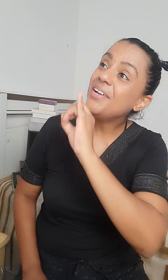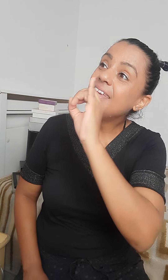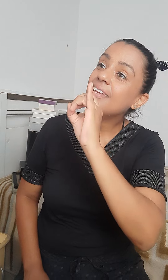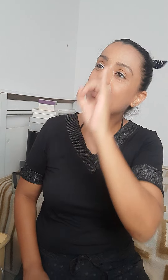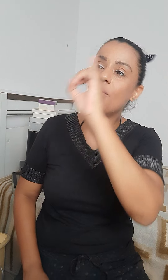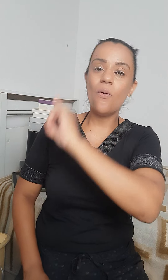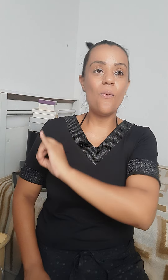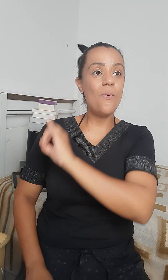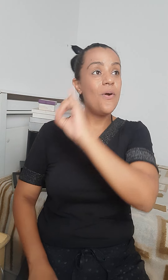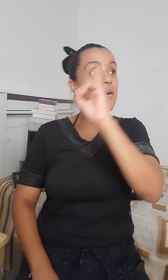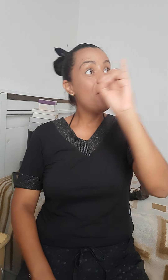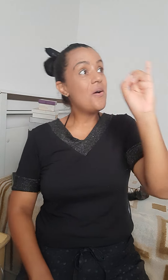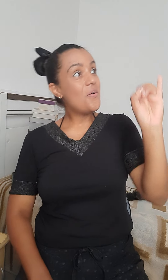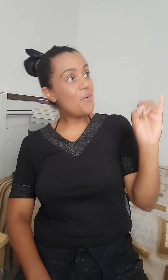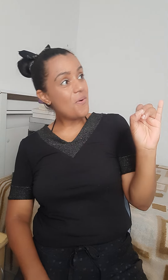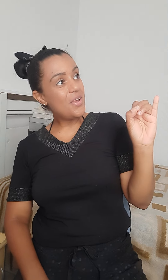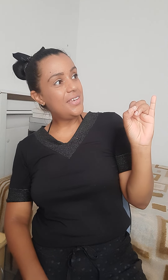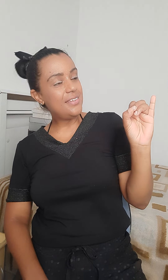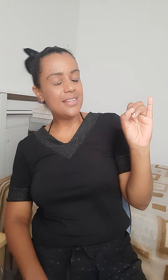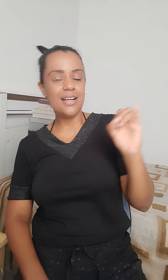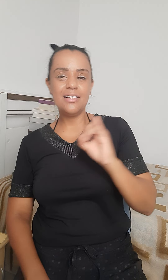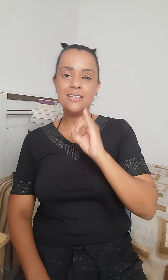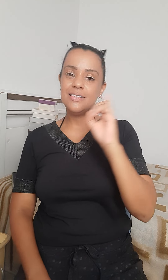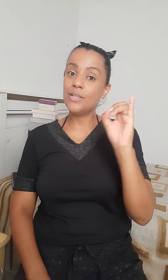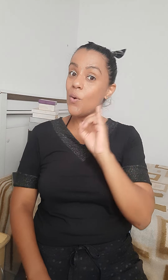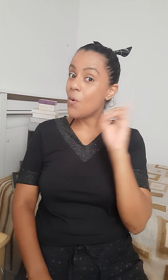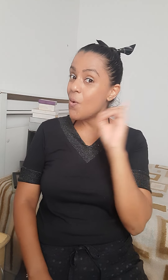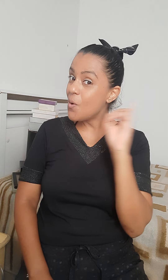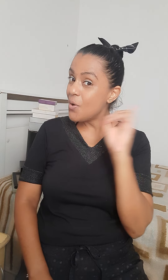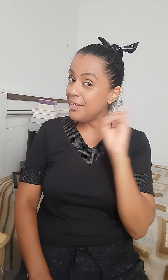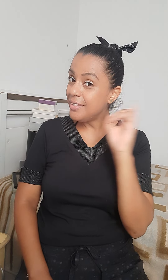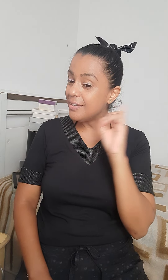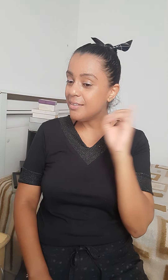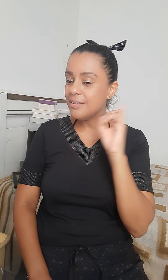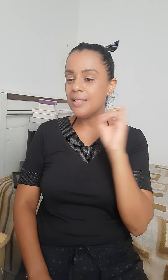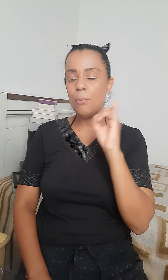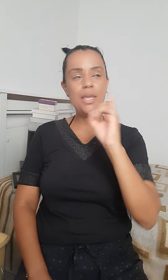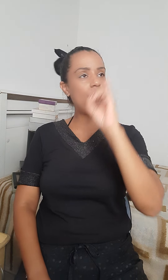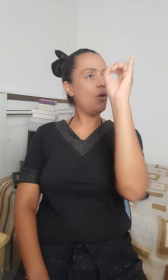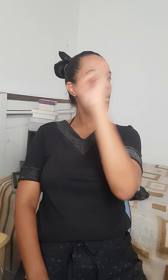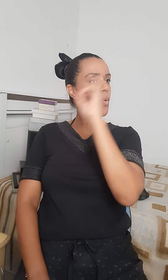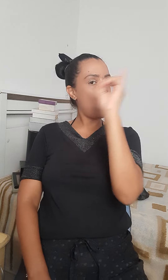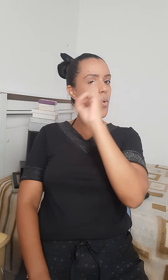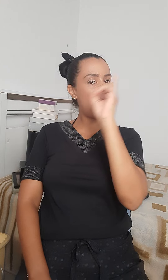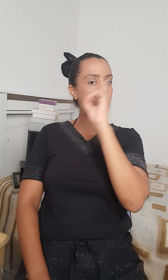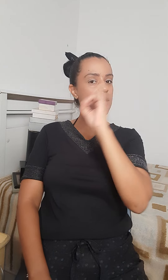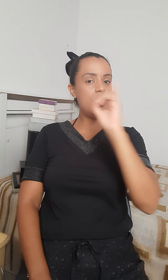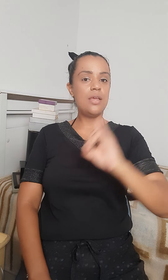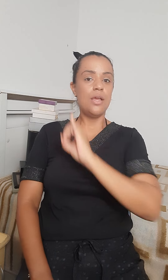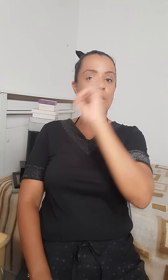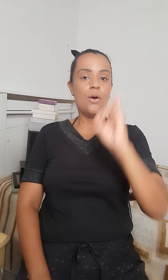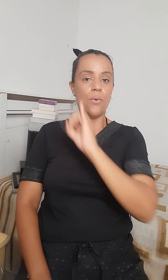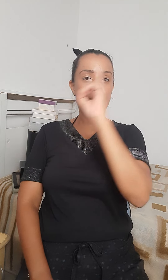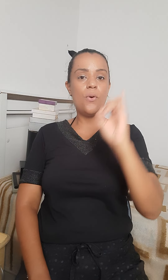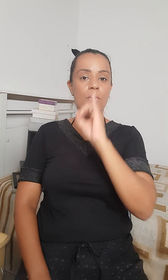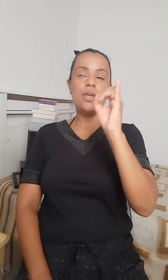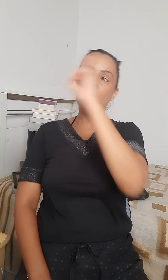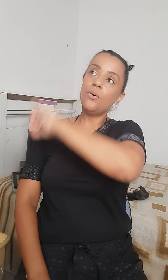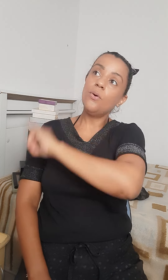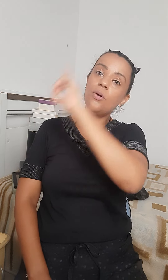Oi. Ou oi, tá? Oi. Também, ó. Oi. Oi.